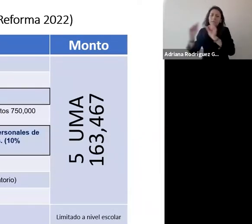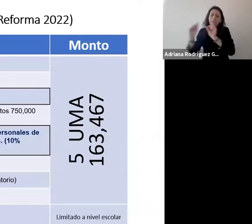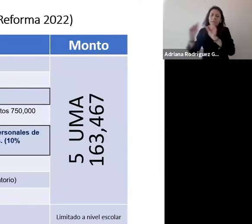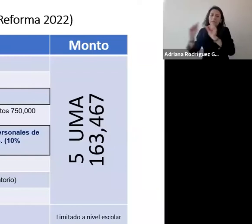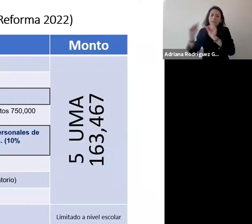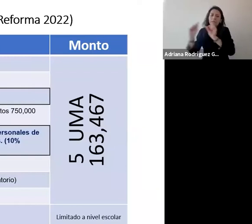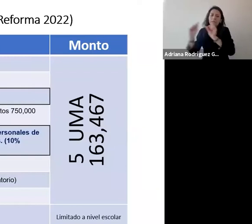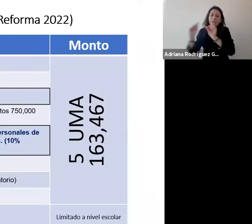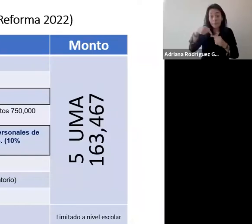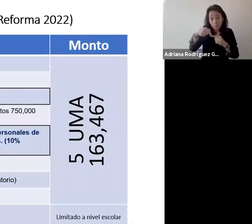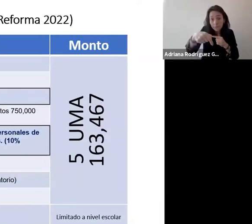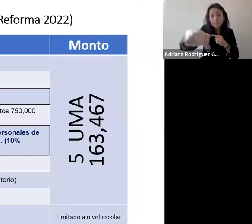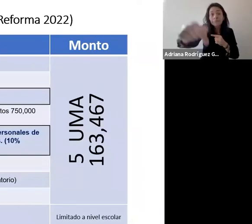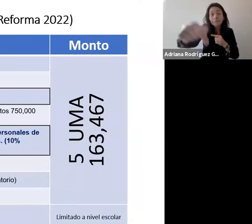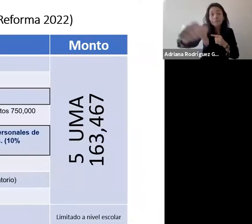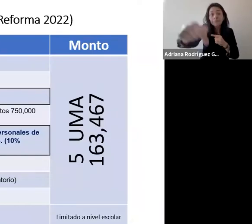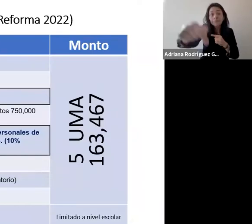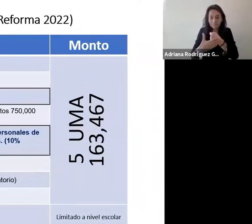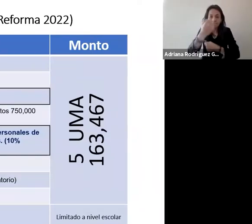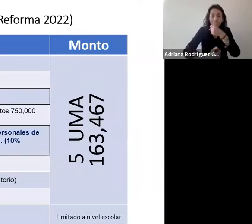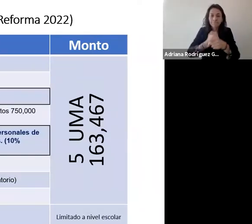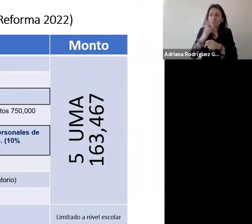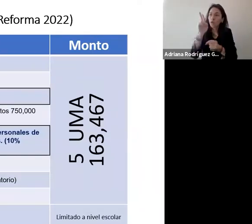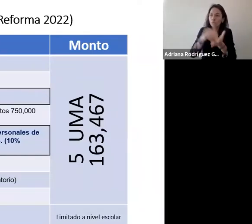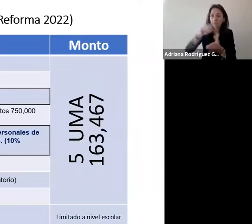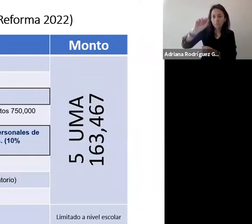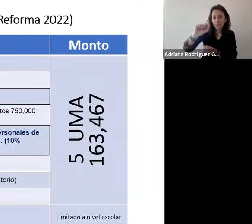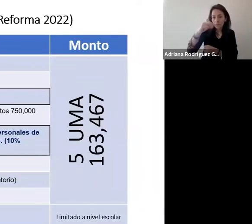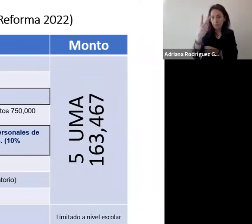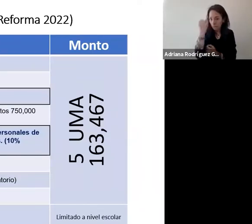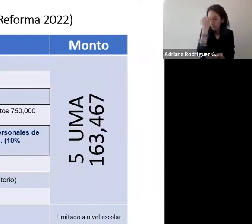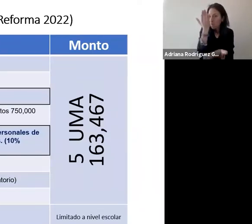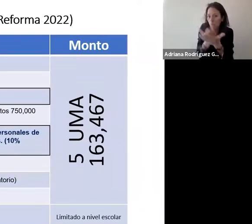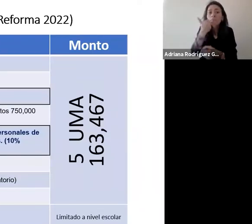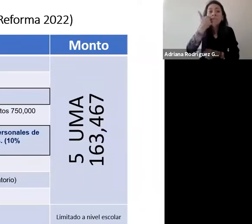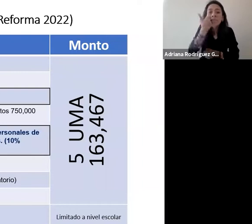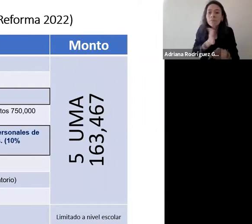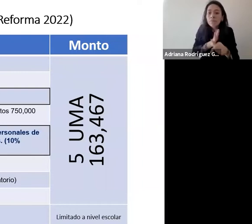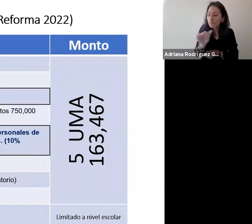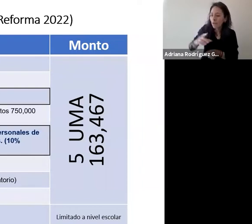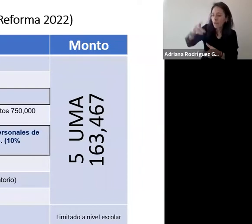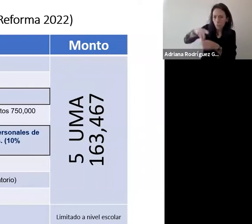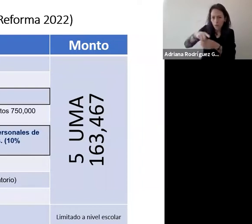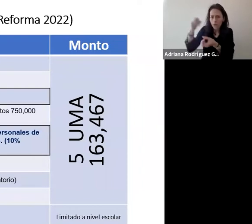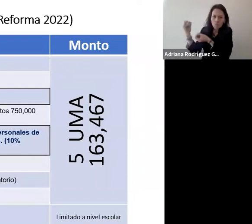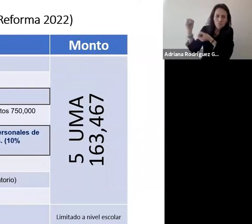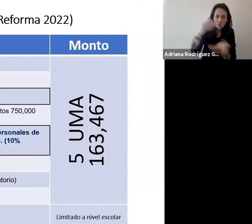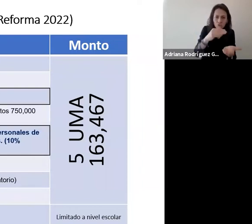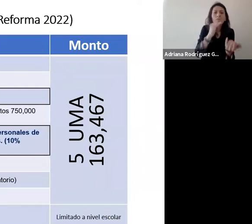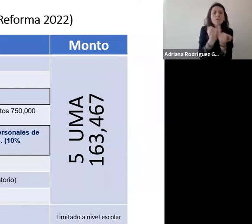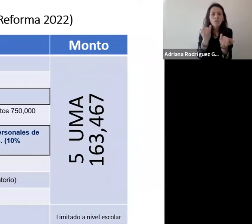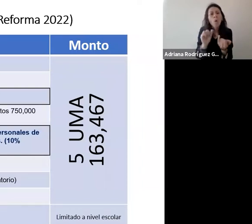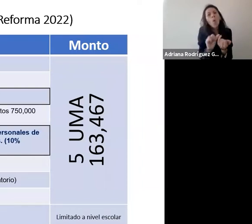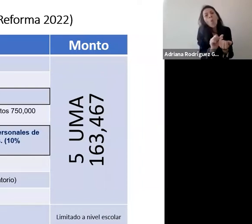ejercicio fiscal, para el año 2022, es que los donativos y las aportaciones complementarias entren en el